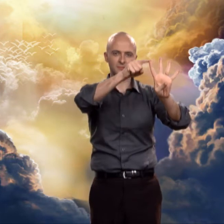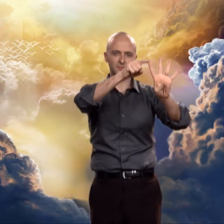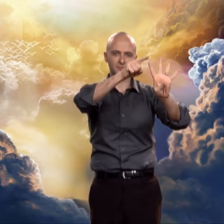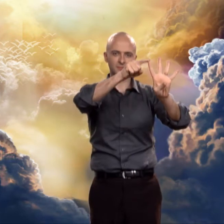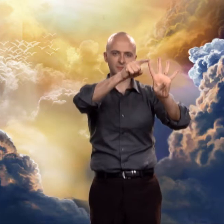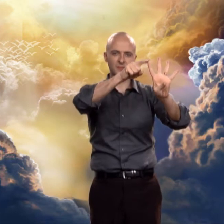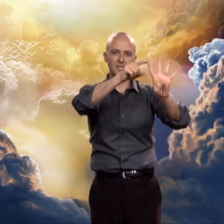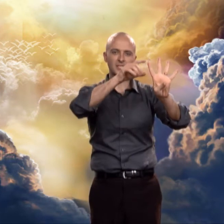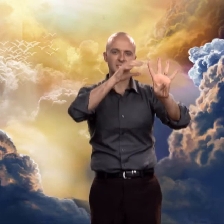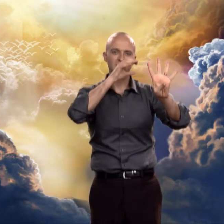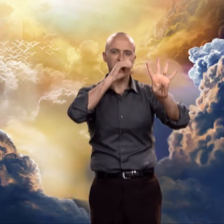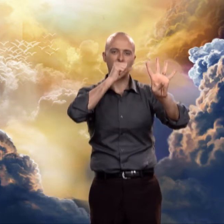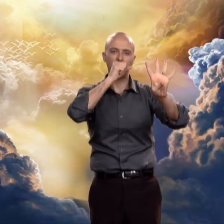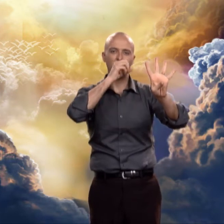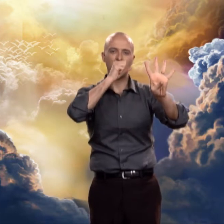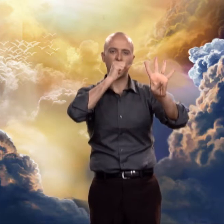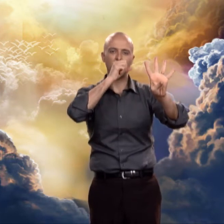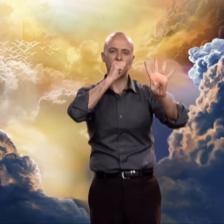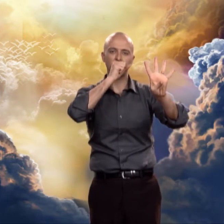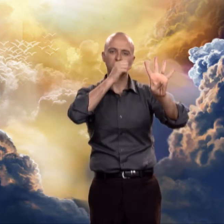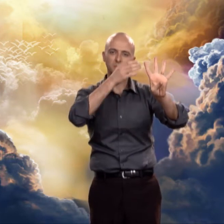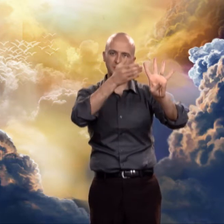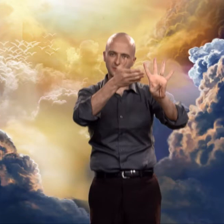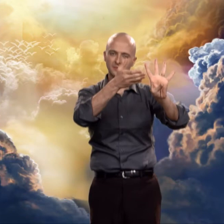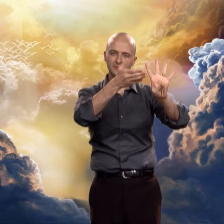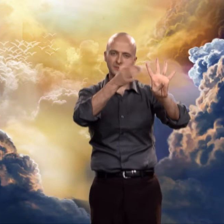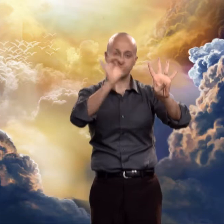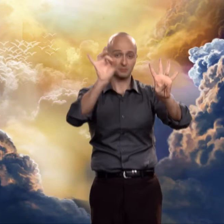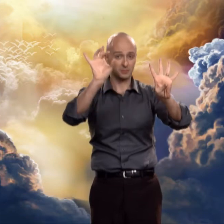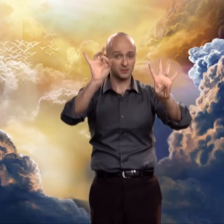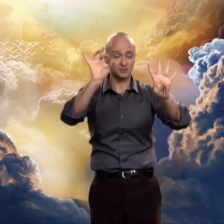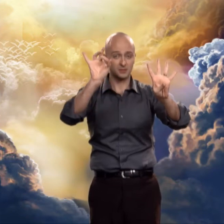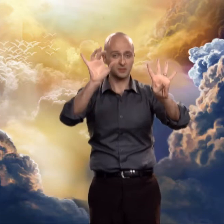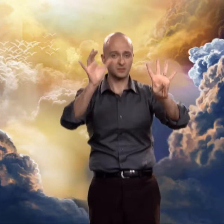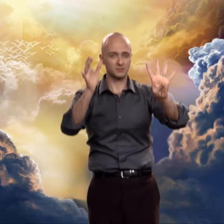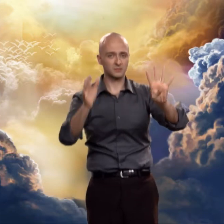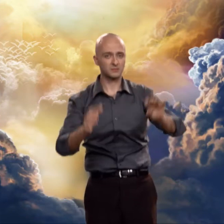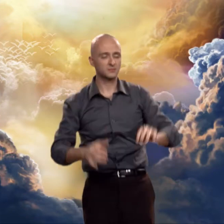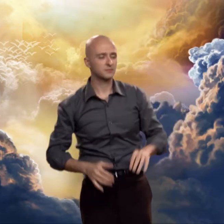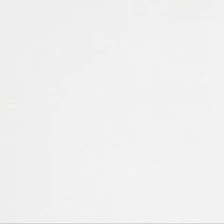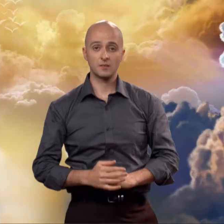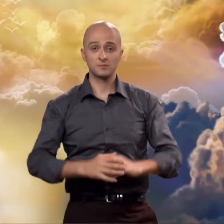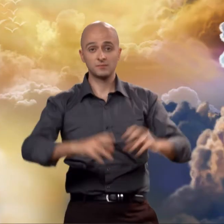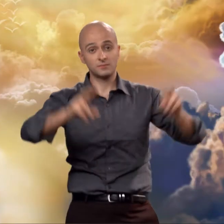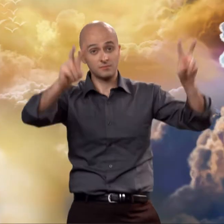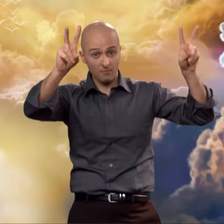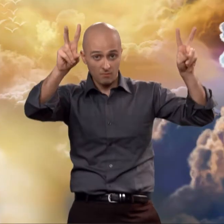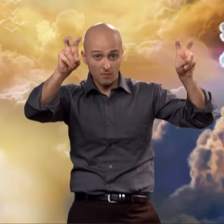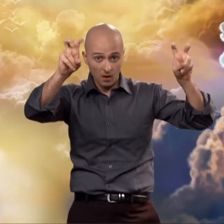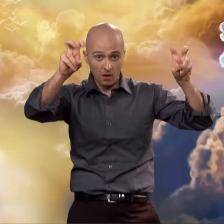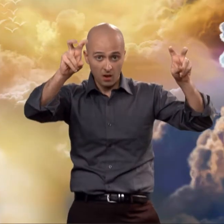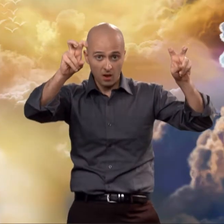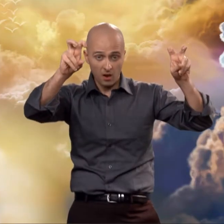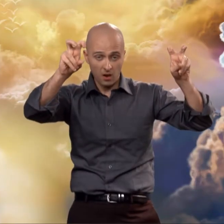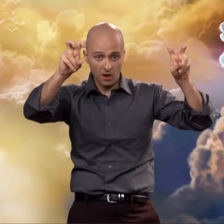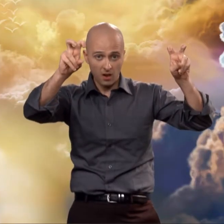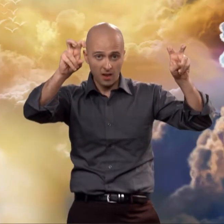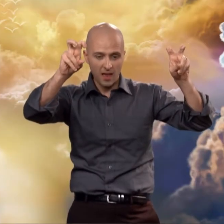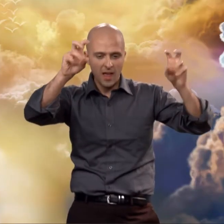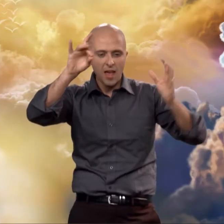aquele que age assim. O homem que nisso permanece firme, observando o sábado para não profaná-lo e vigiando sua